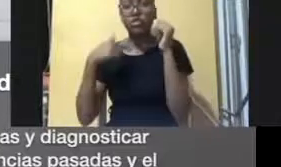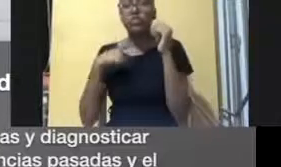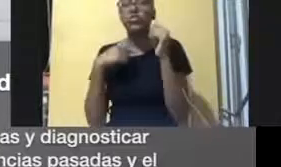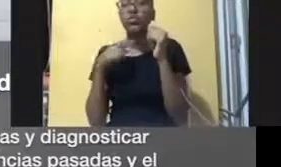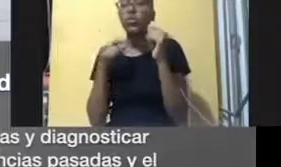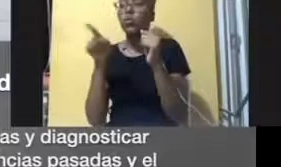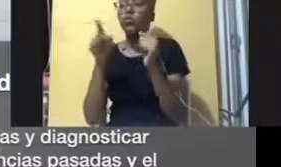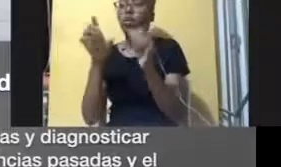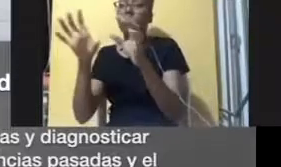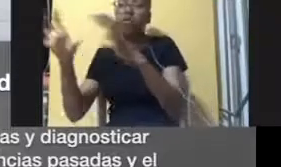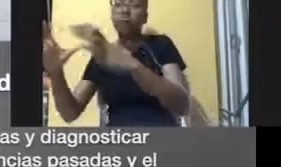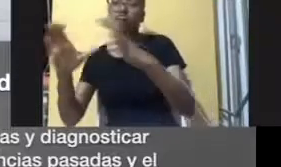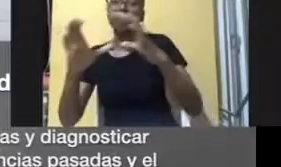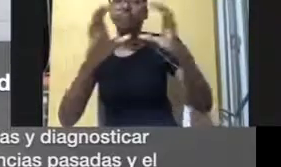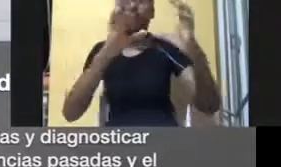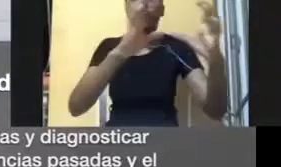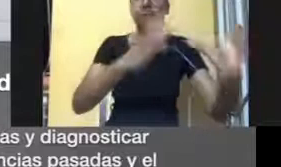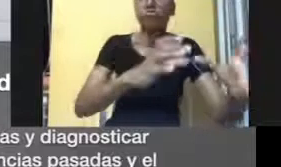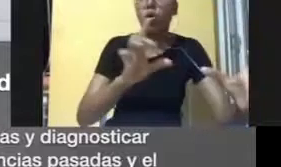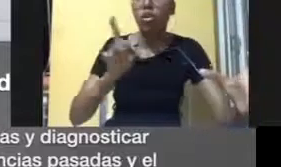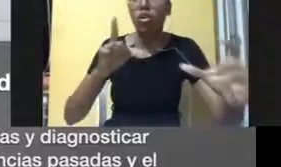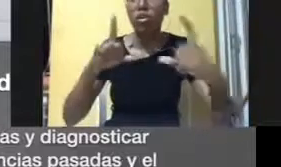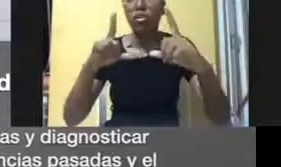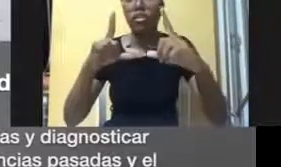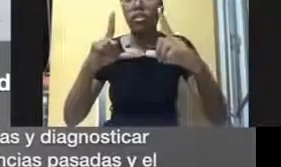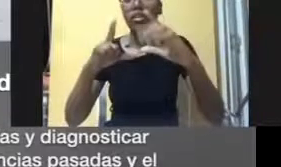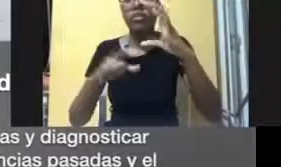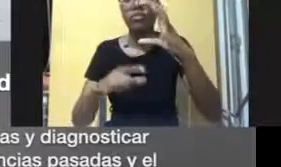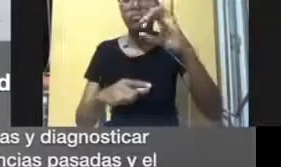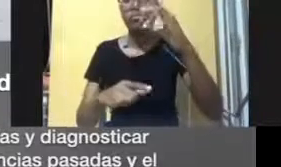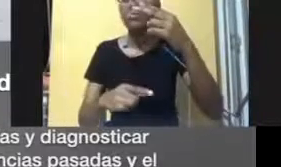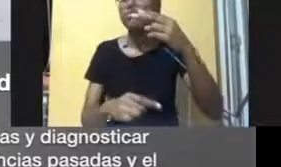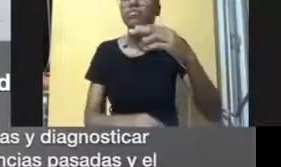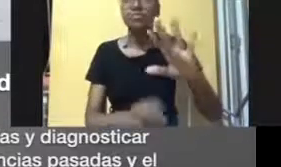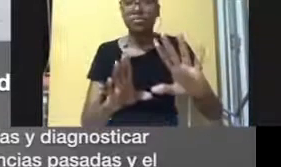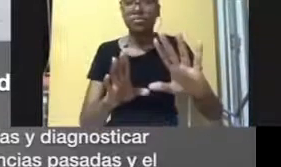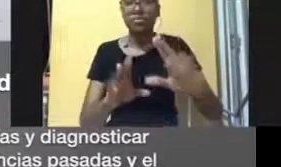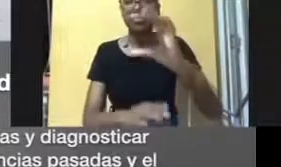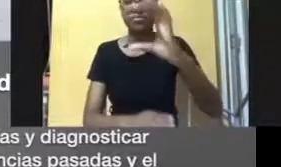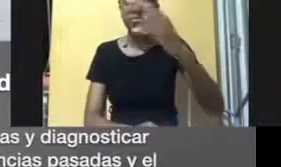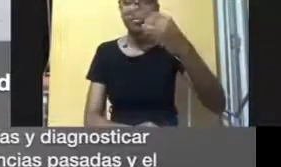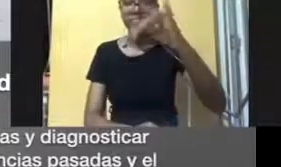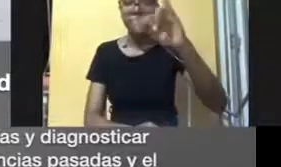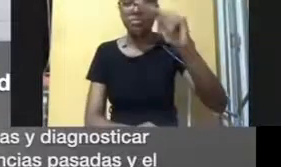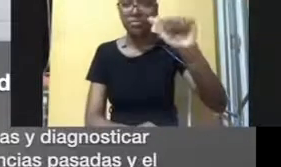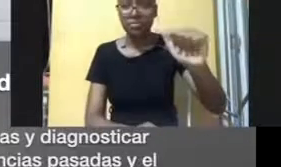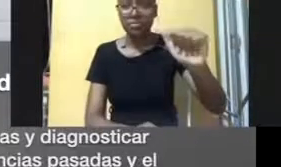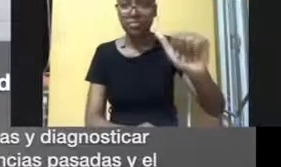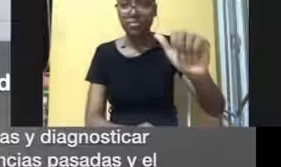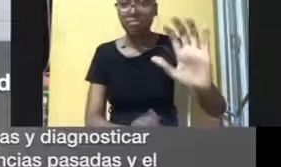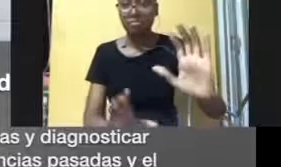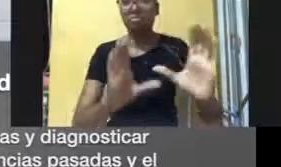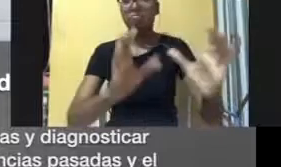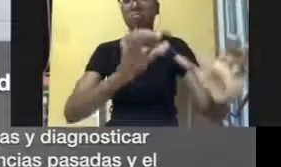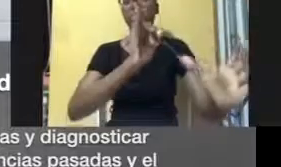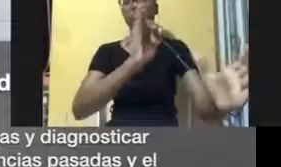ahí, solito en China. Bueno, haga su vida como pueda. No sabe el idioma. ¿Cómo va a